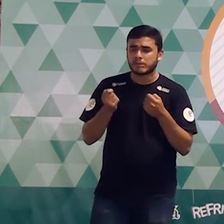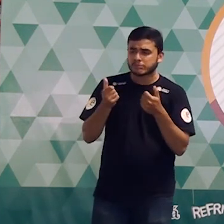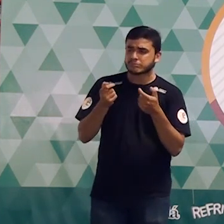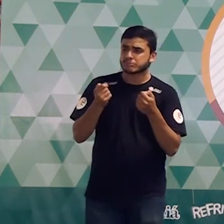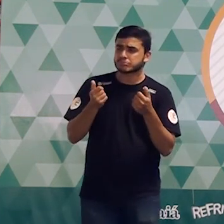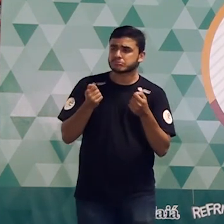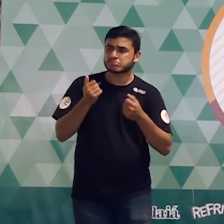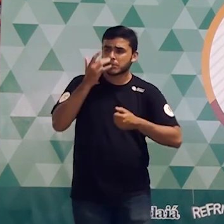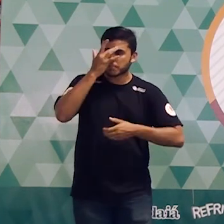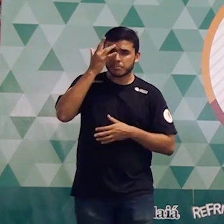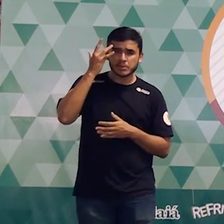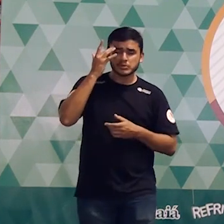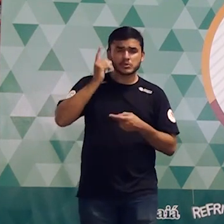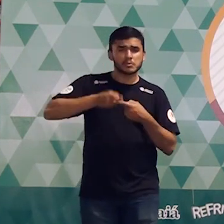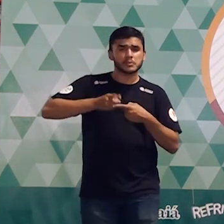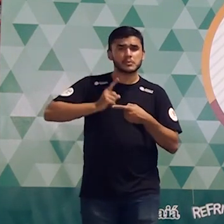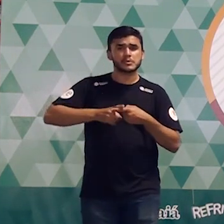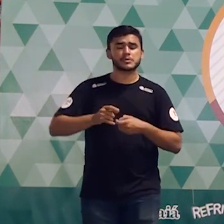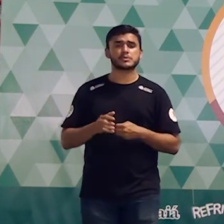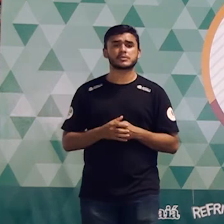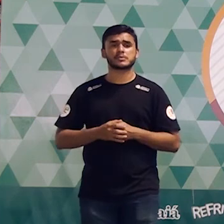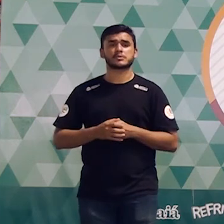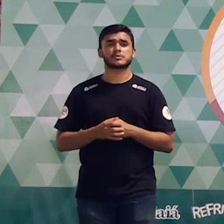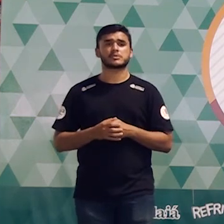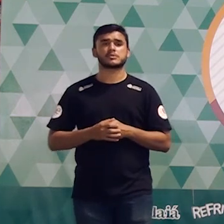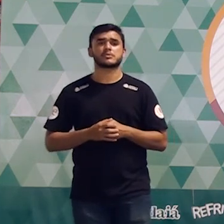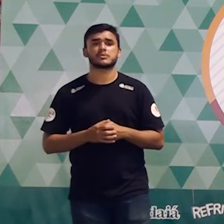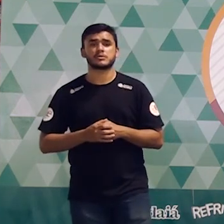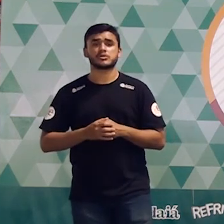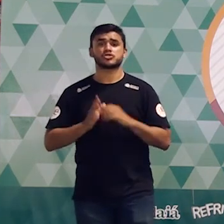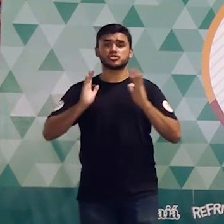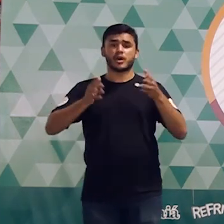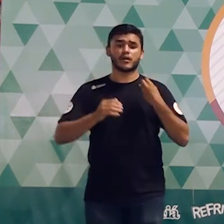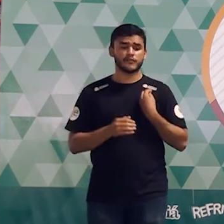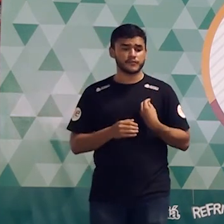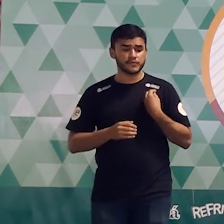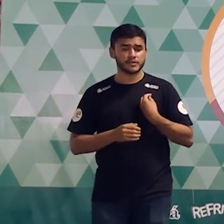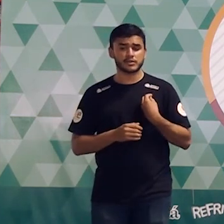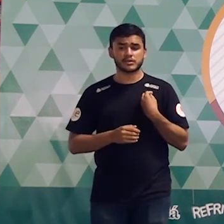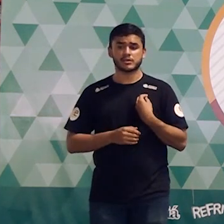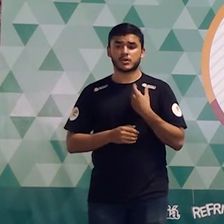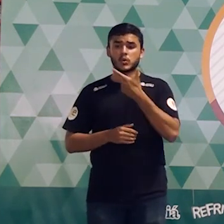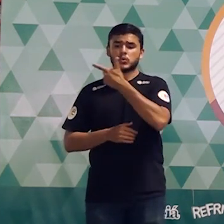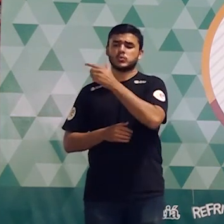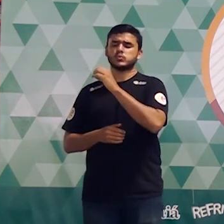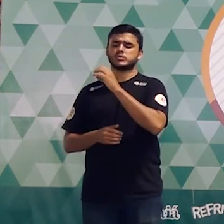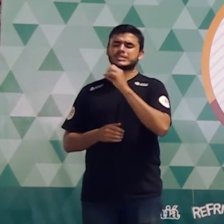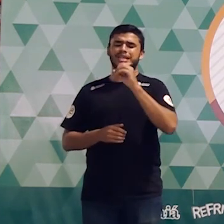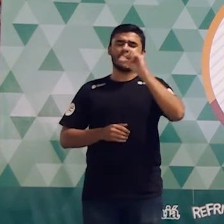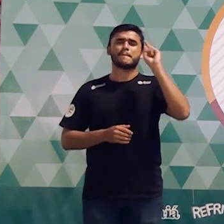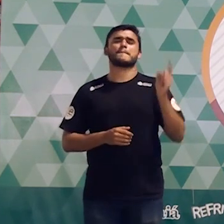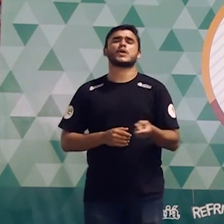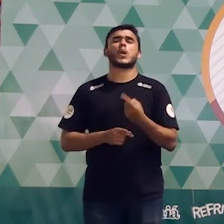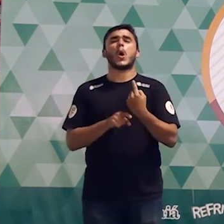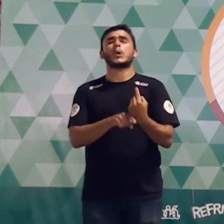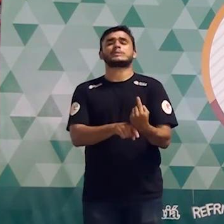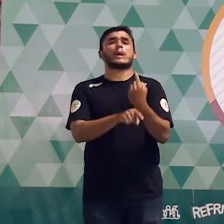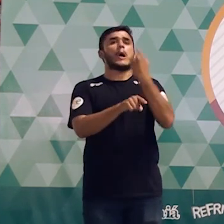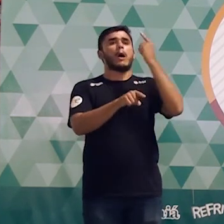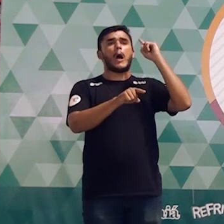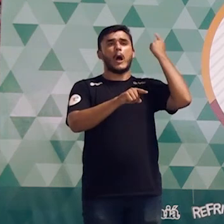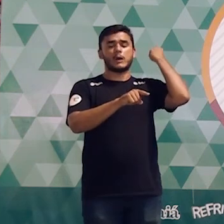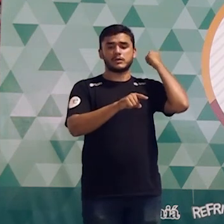pouca gente? Se as pessoas existiam há 200 milhões de anos, como é que só tinha no